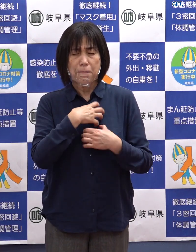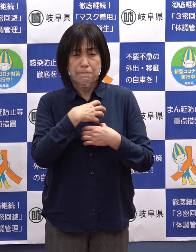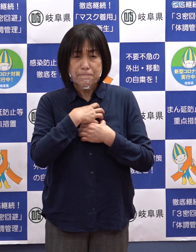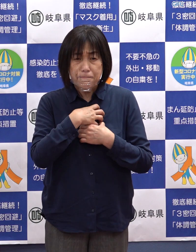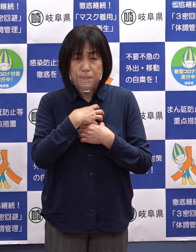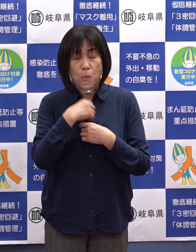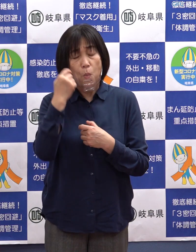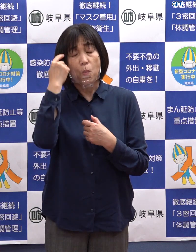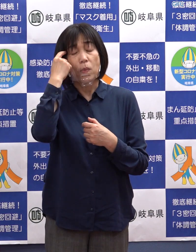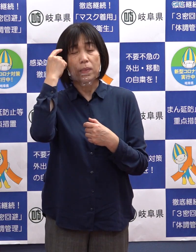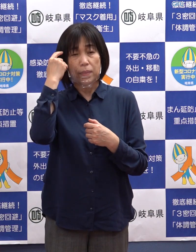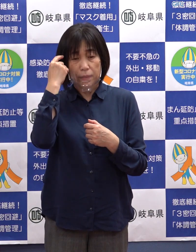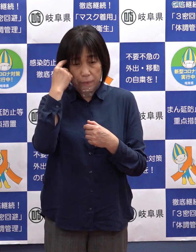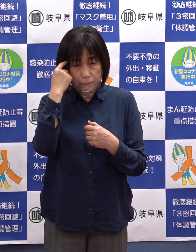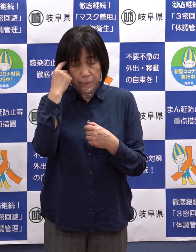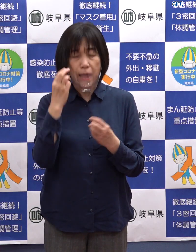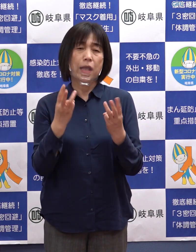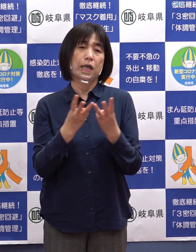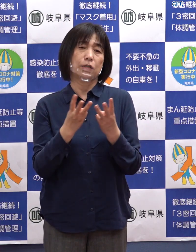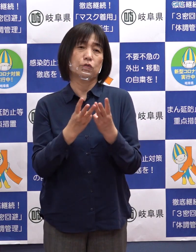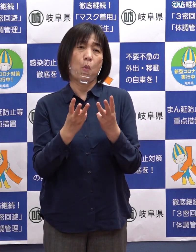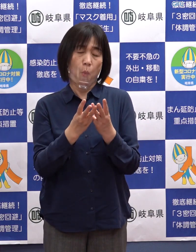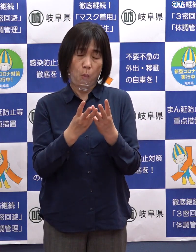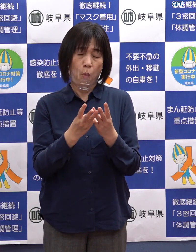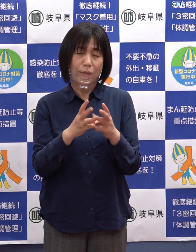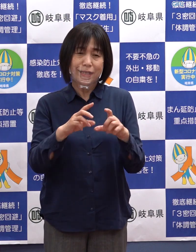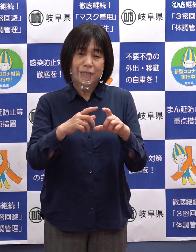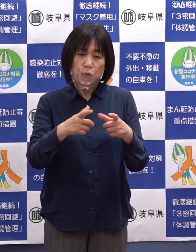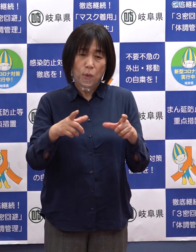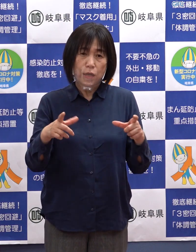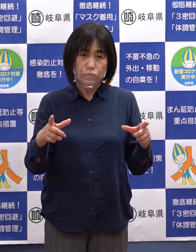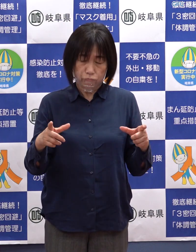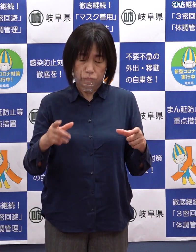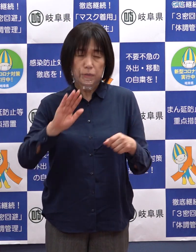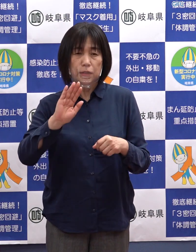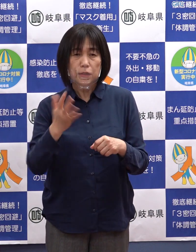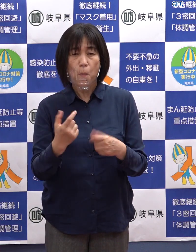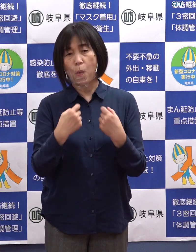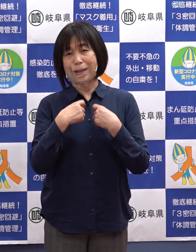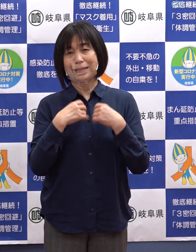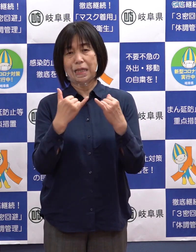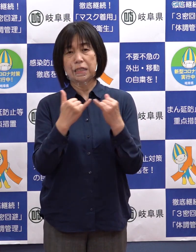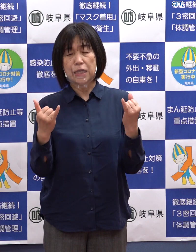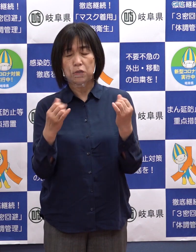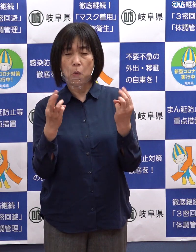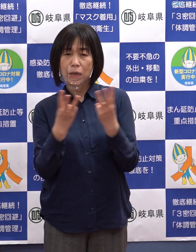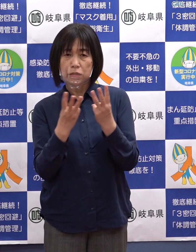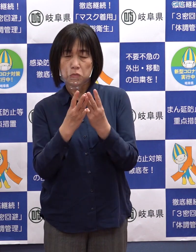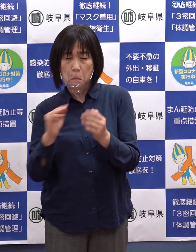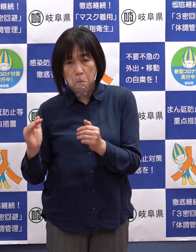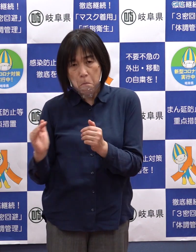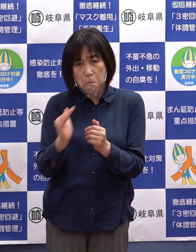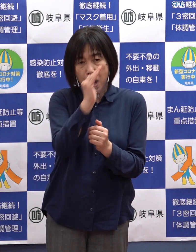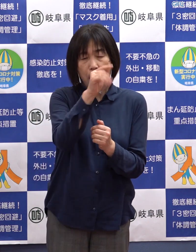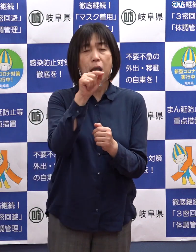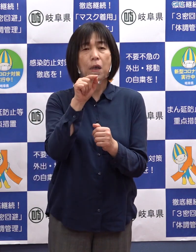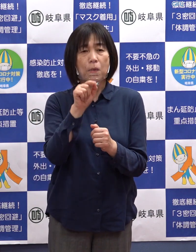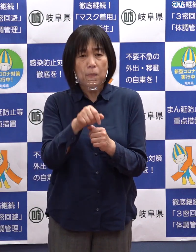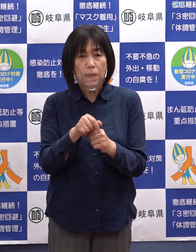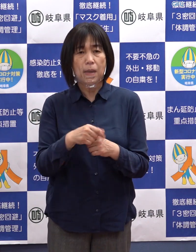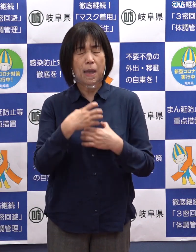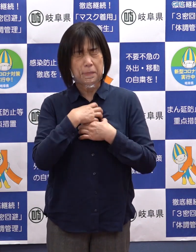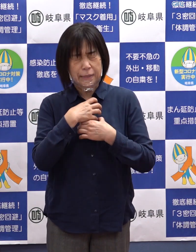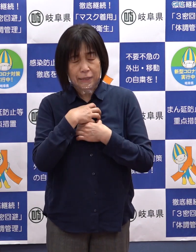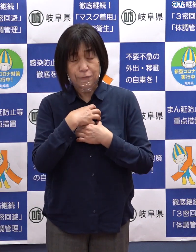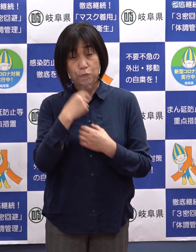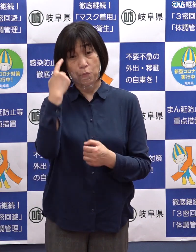わせてやっているわけですけれども、ただこの増え方はちょっと尋常ではありませんので、大変危機感を持っております。 最